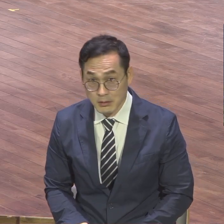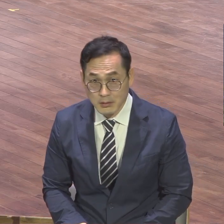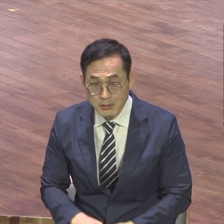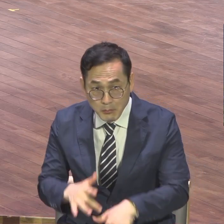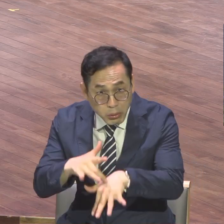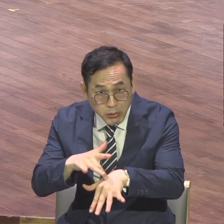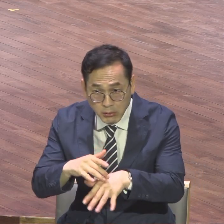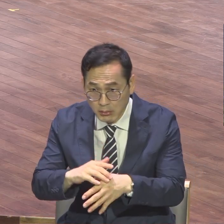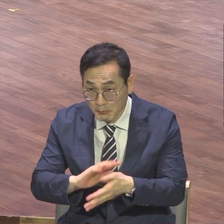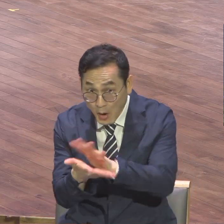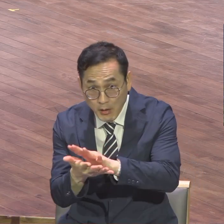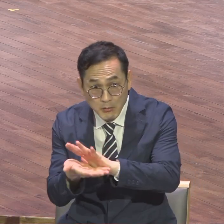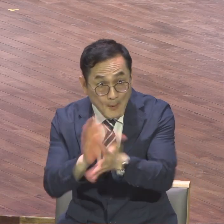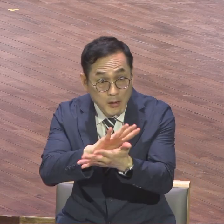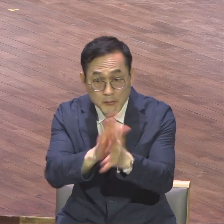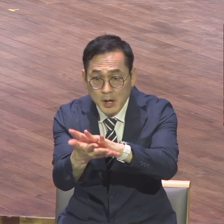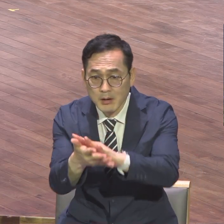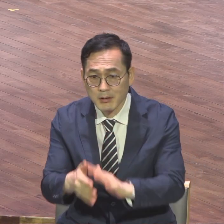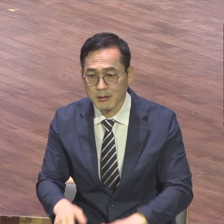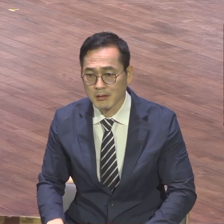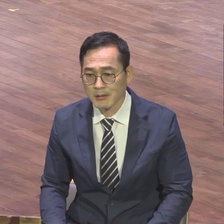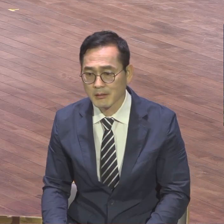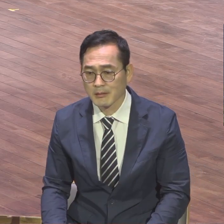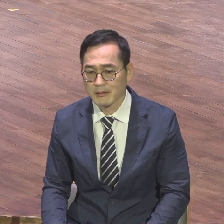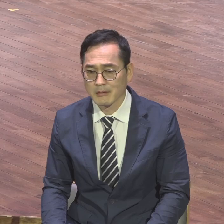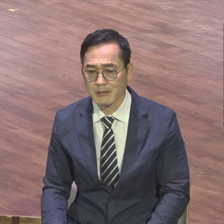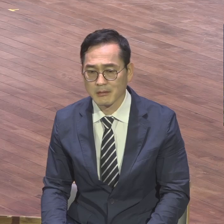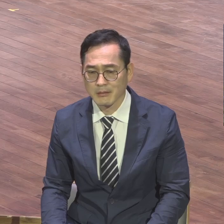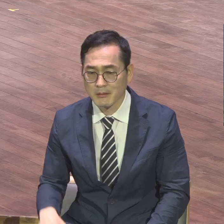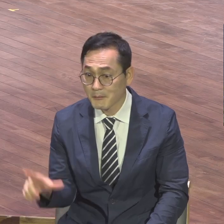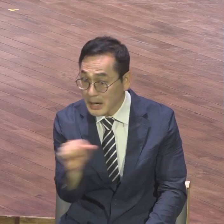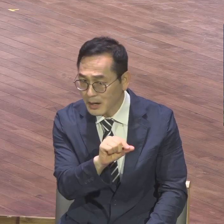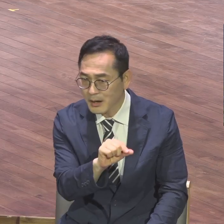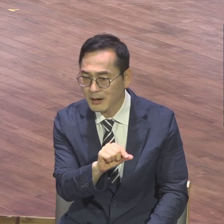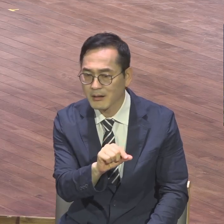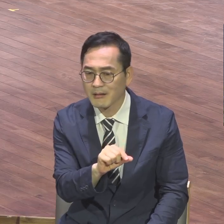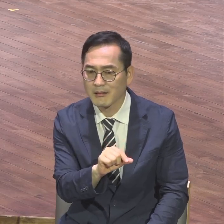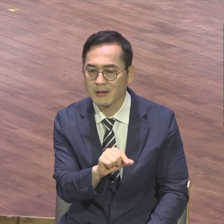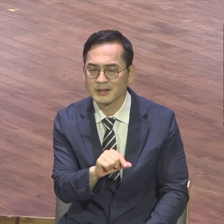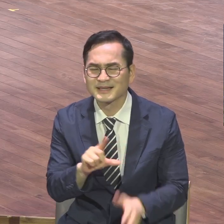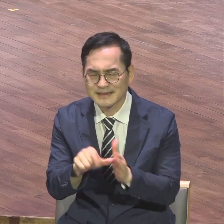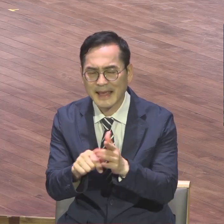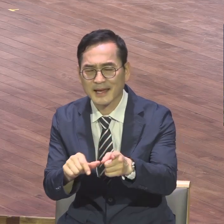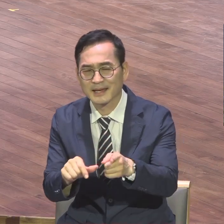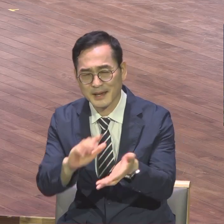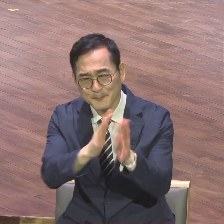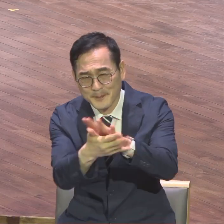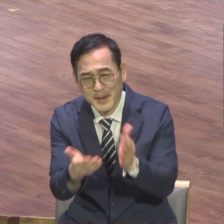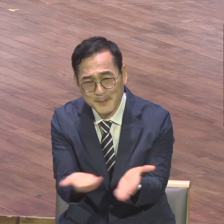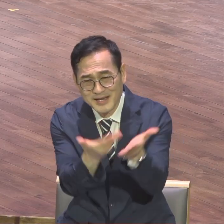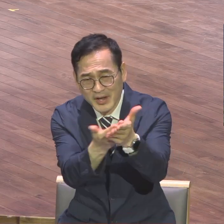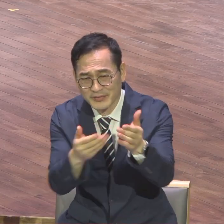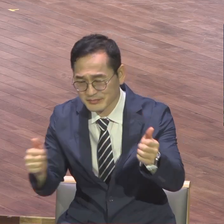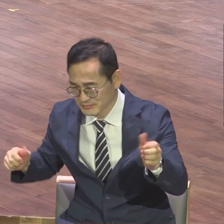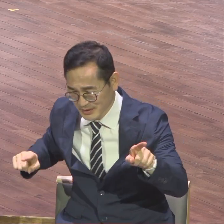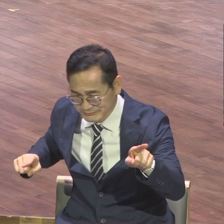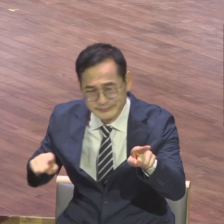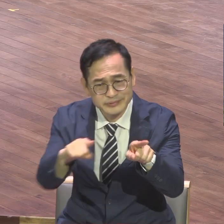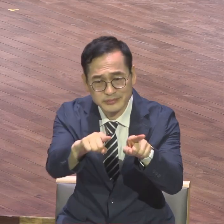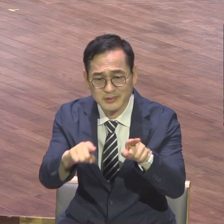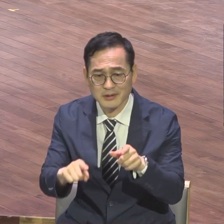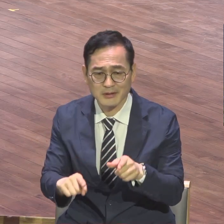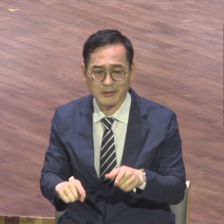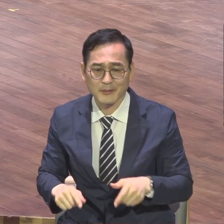변하고 있는 이럴 때에 우리가요, 새 포도주는 새 부대에 담으라.